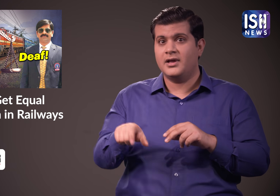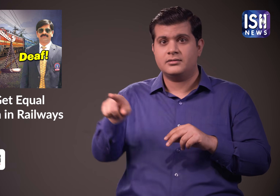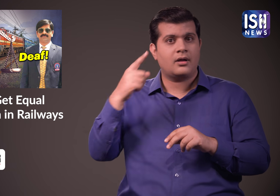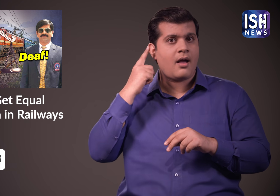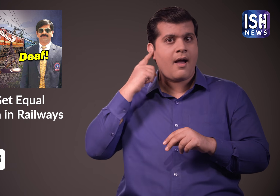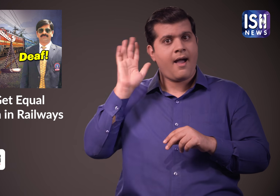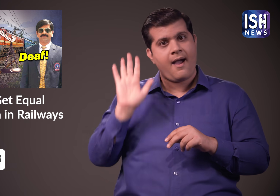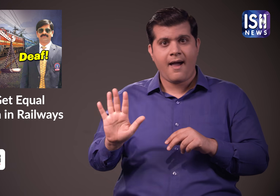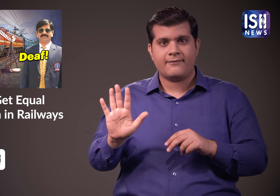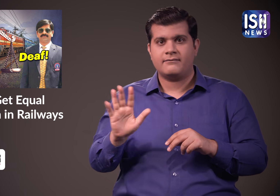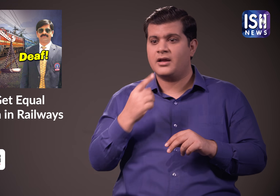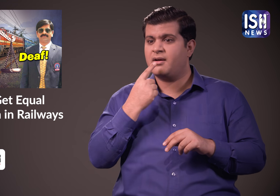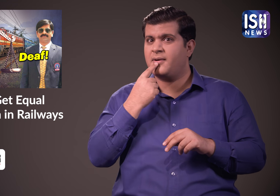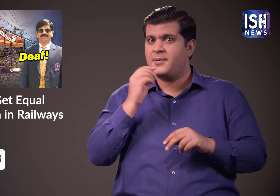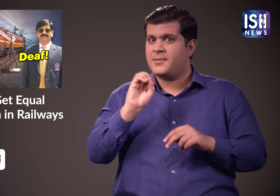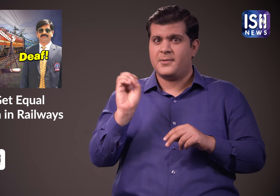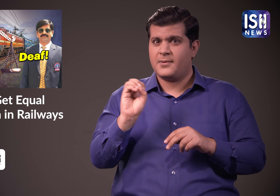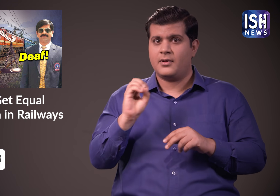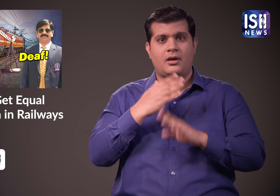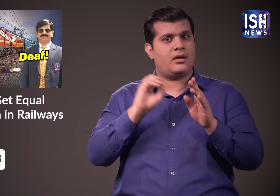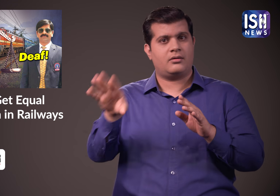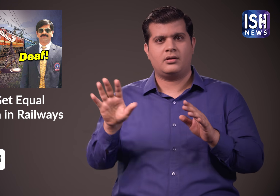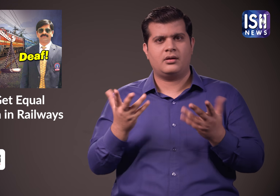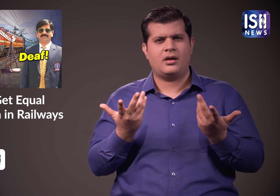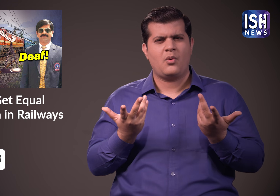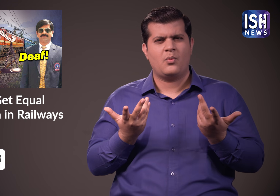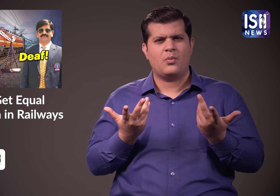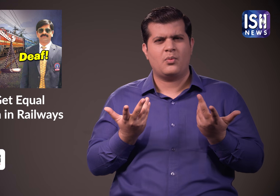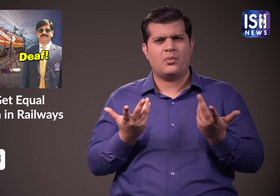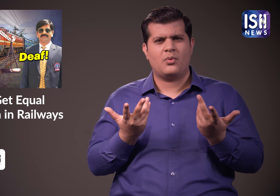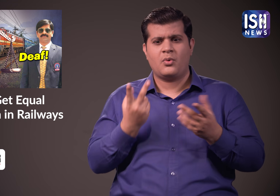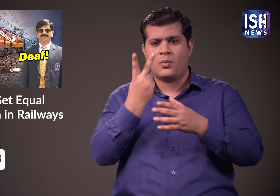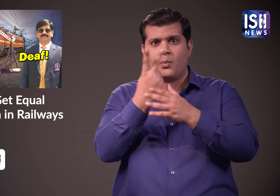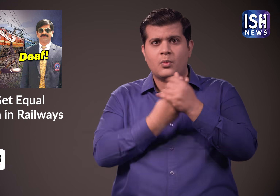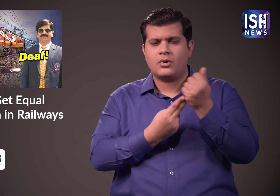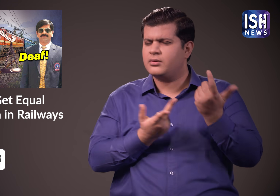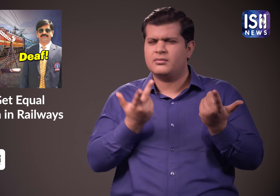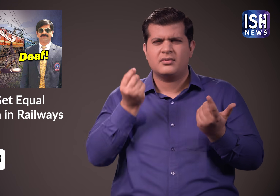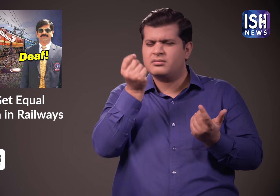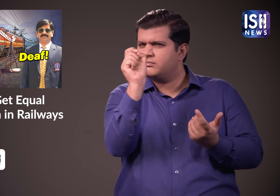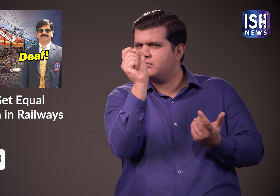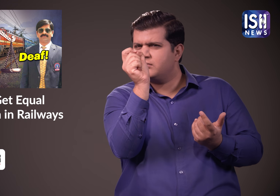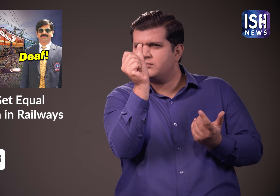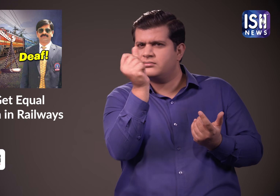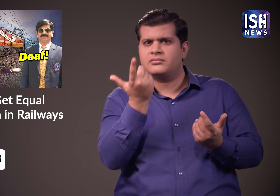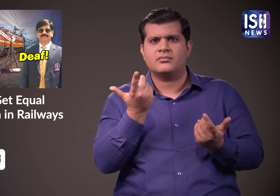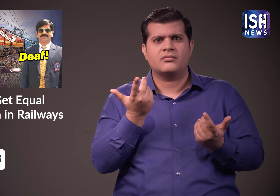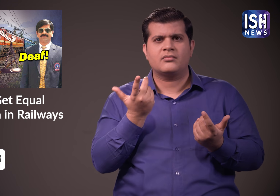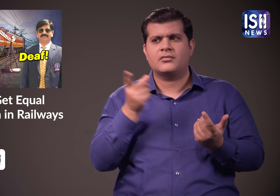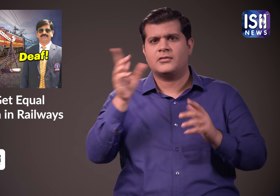सुन सकता है लेकिन बोल नहीं सकता तो वो भी रियायत का पात्र नहीं है। क्यों। सिर्फ इसलिए कि railway की नीती दोनों दिव्यांगता को